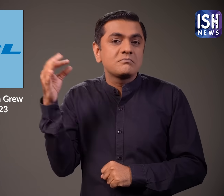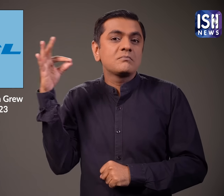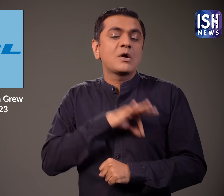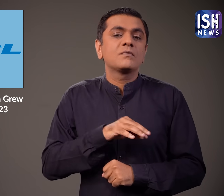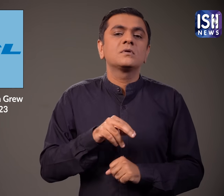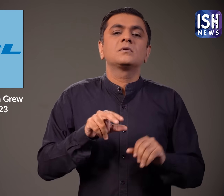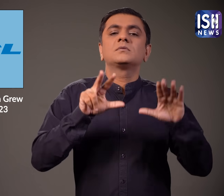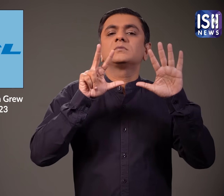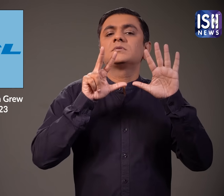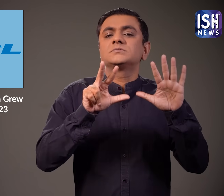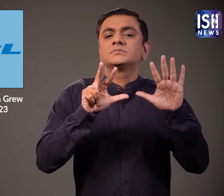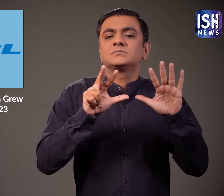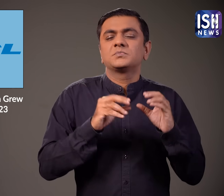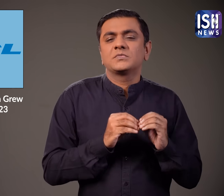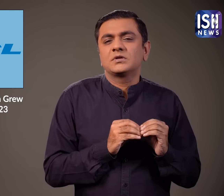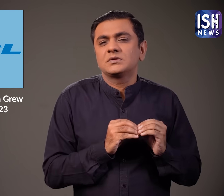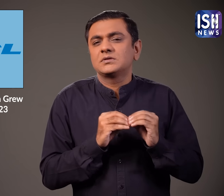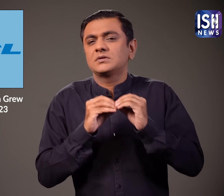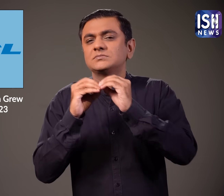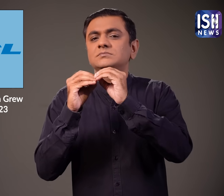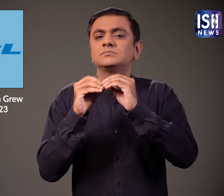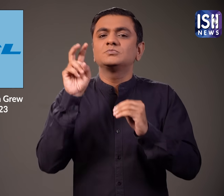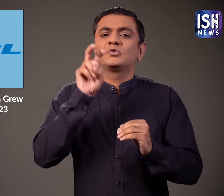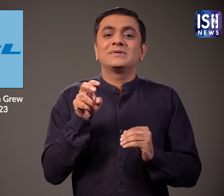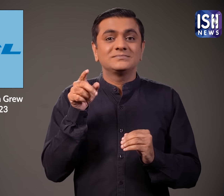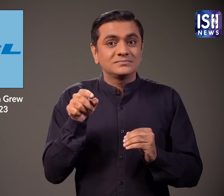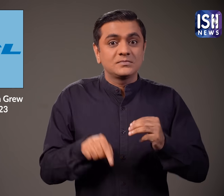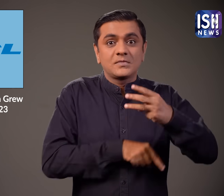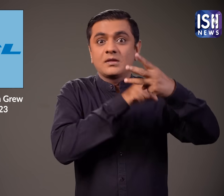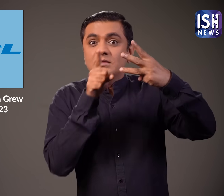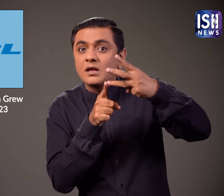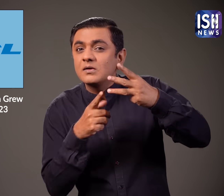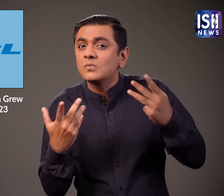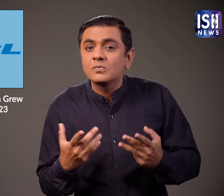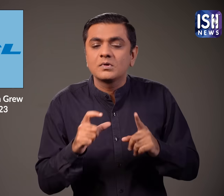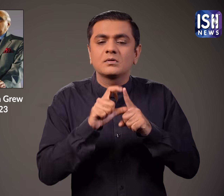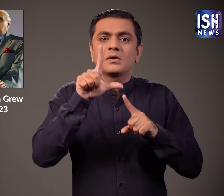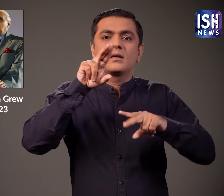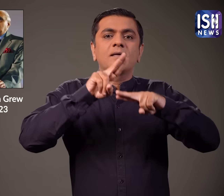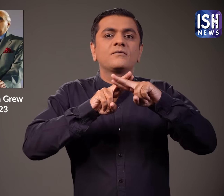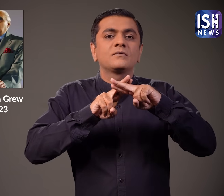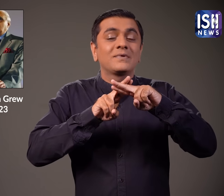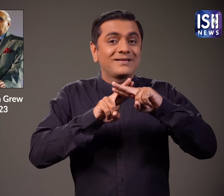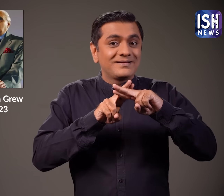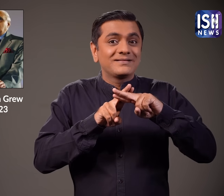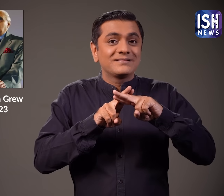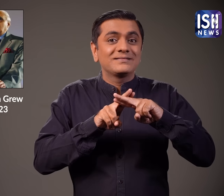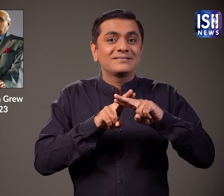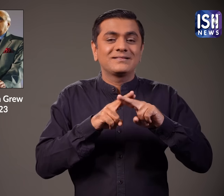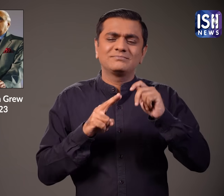नादर है जिनकी कुल समपती में 8 बिलियन डॉलर की व्रुद्धी दर्ज की गई और उनके बाद DLF के Real Estate